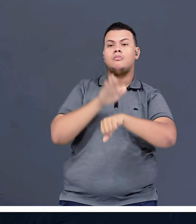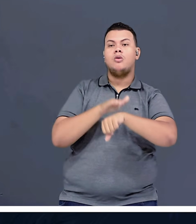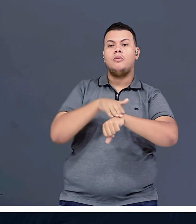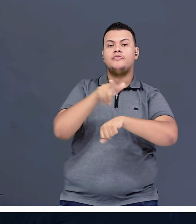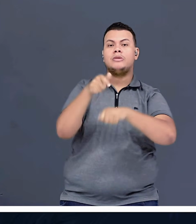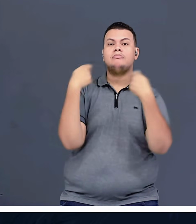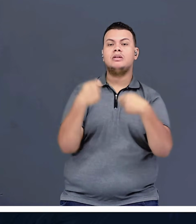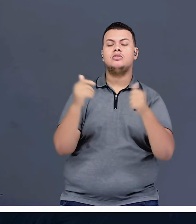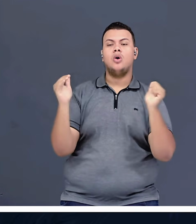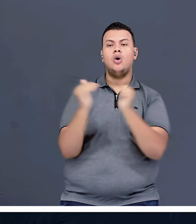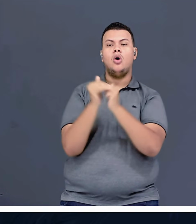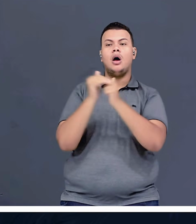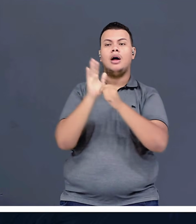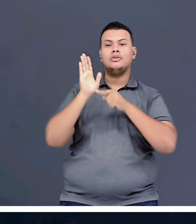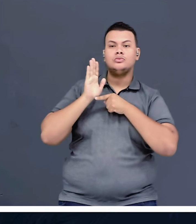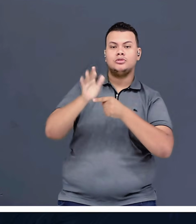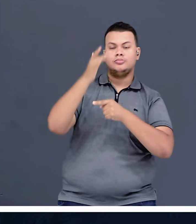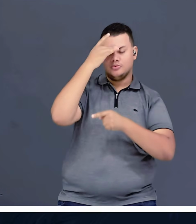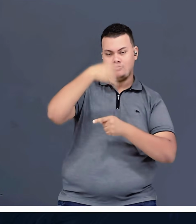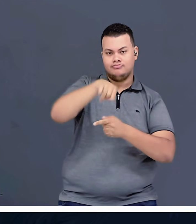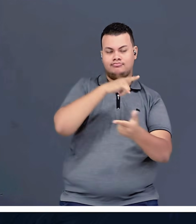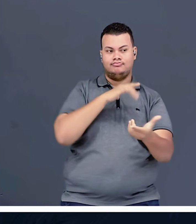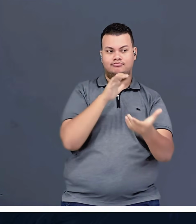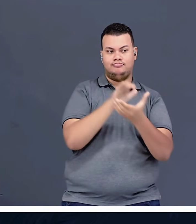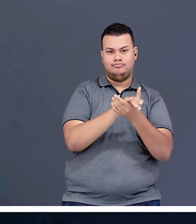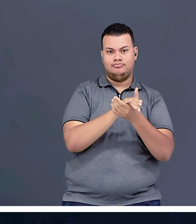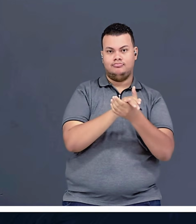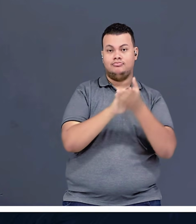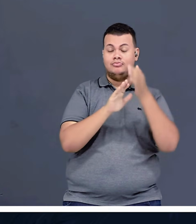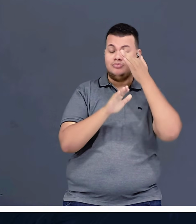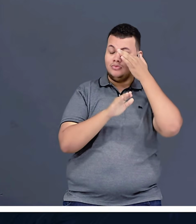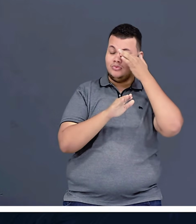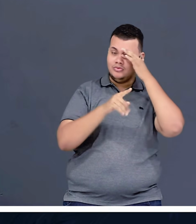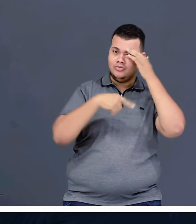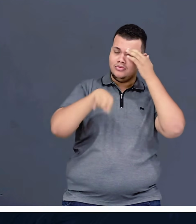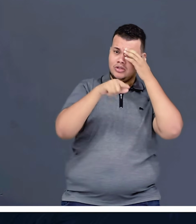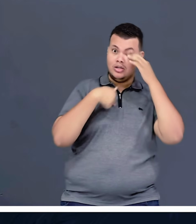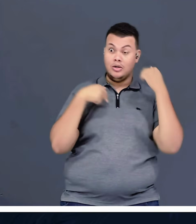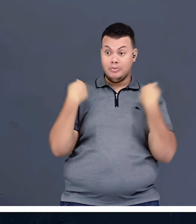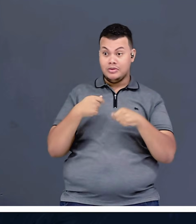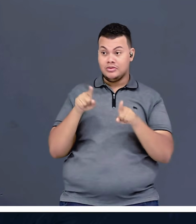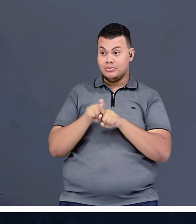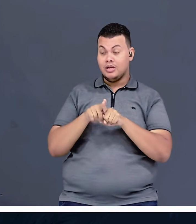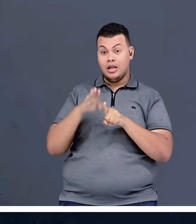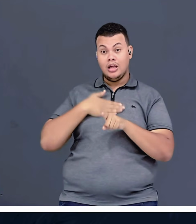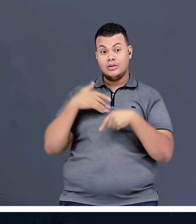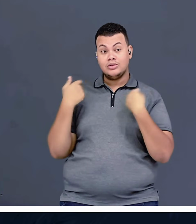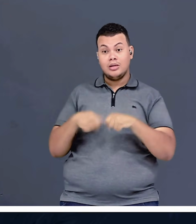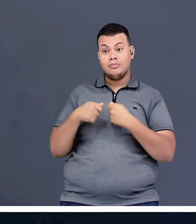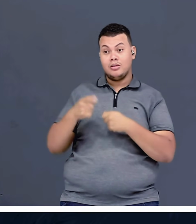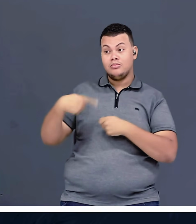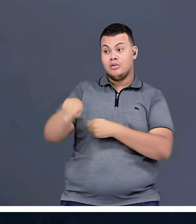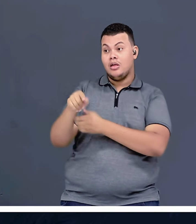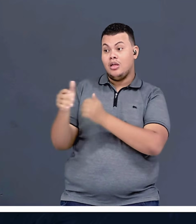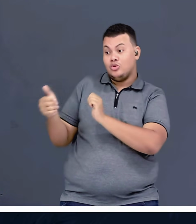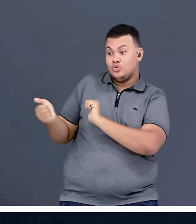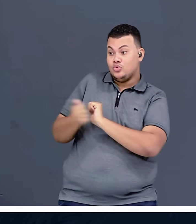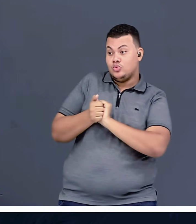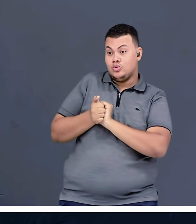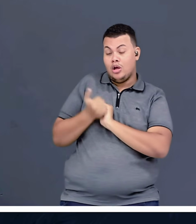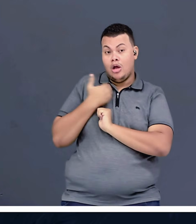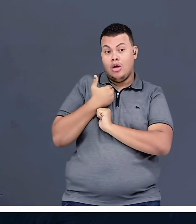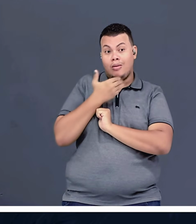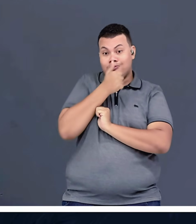você orar pelo casamento dessa pessoa. Mas sou eu que estou precisando de oração, pastor. Aliás, eu estou precisando de gente que se junte a mim para